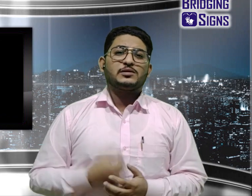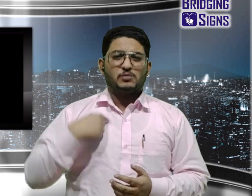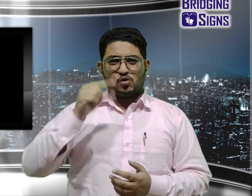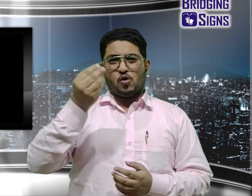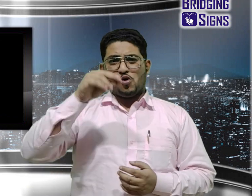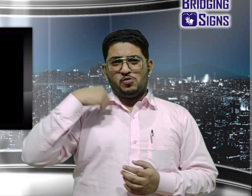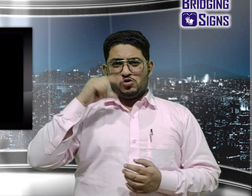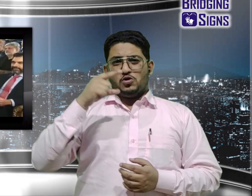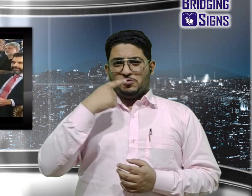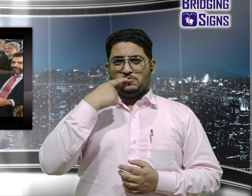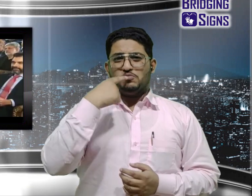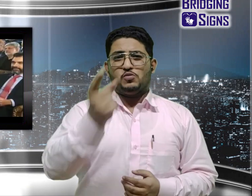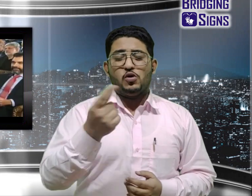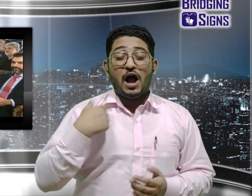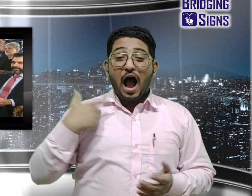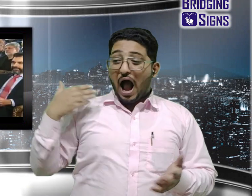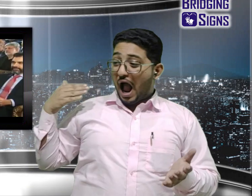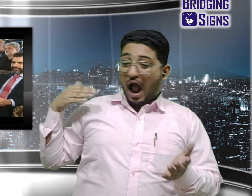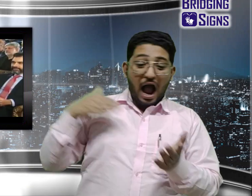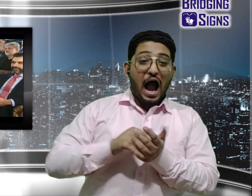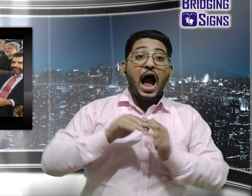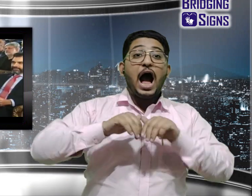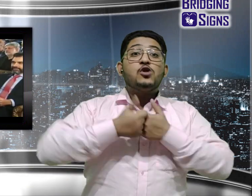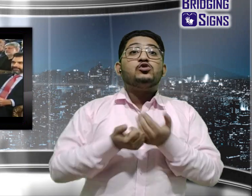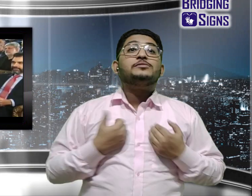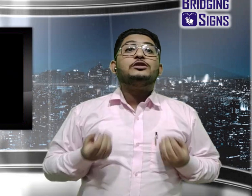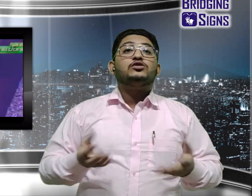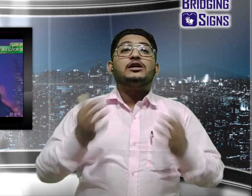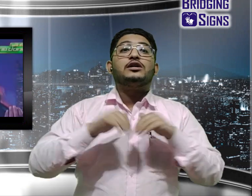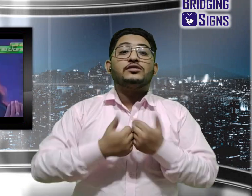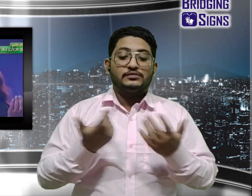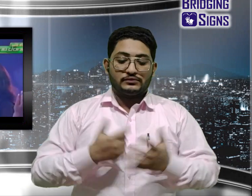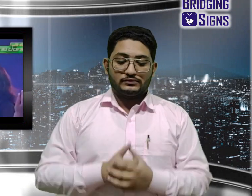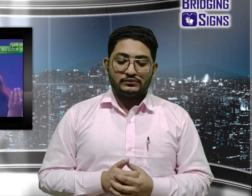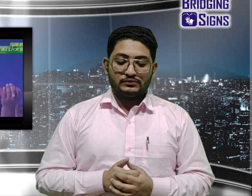और ये भी मैं आपको बताऊँ कि यहाँ पर मेरे पहुँचने की स्टोरी कैसे शुरू हुई,